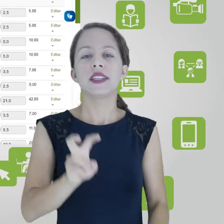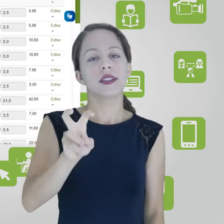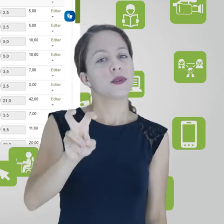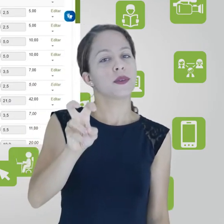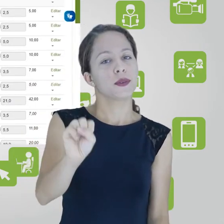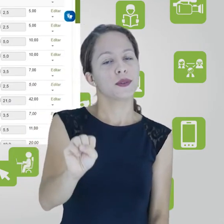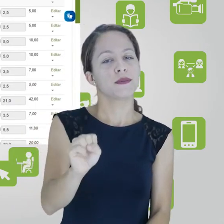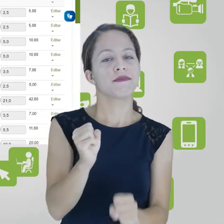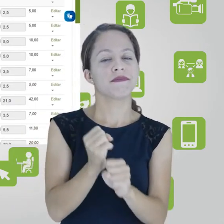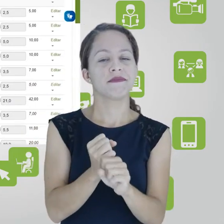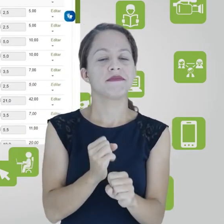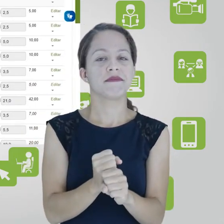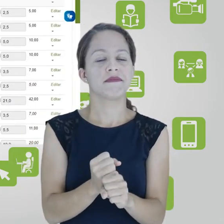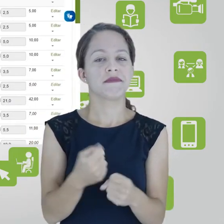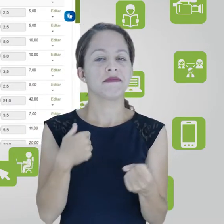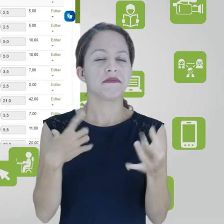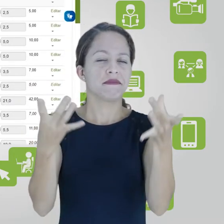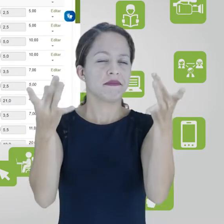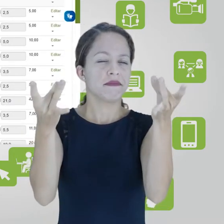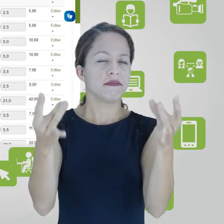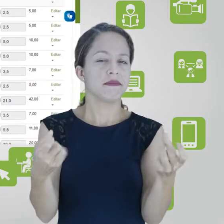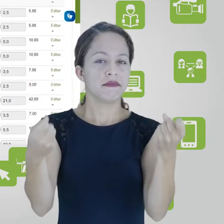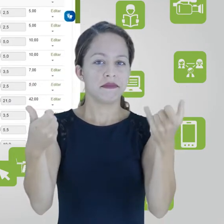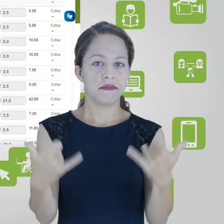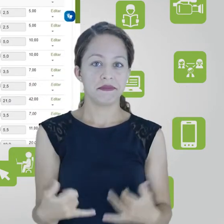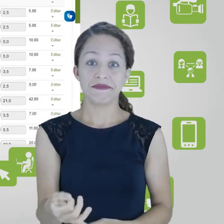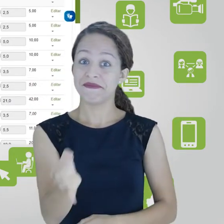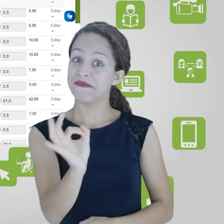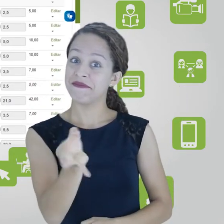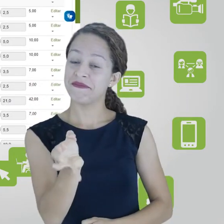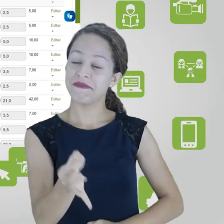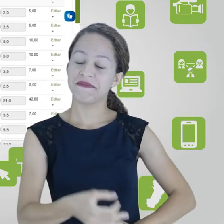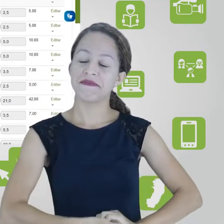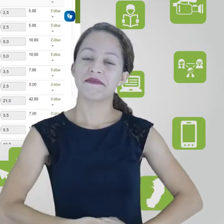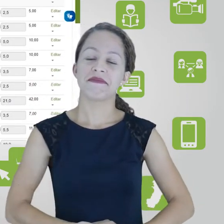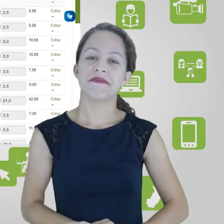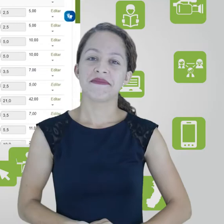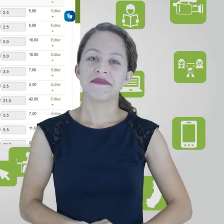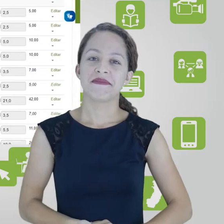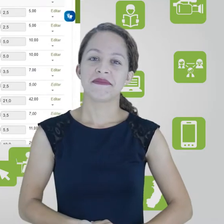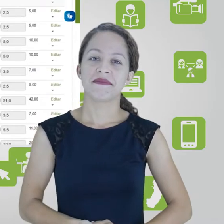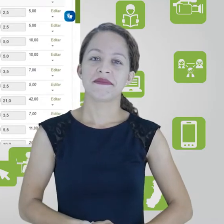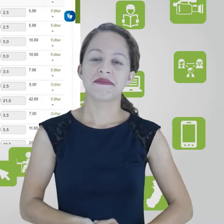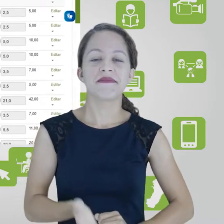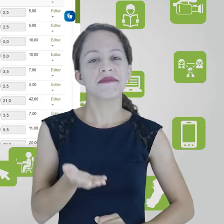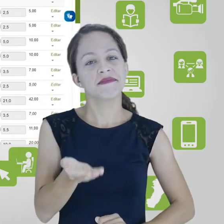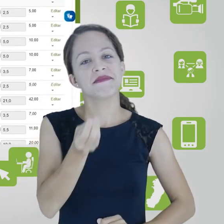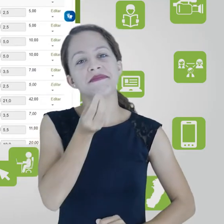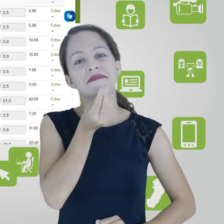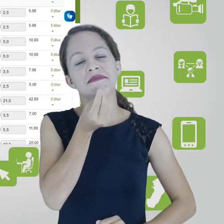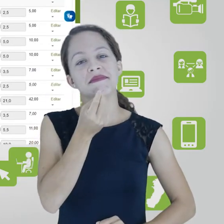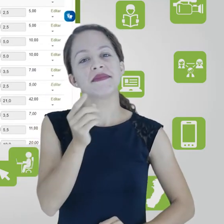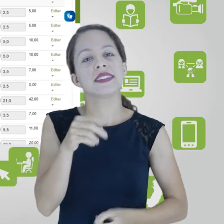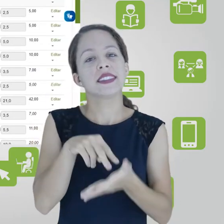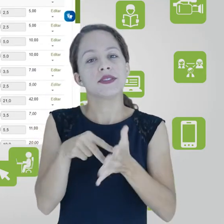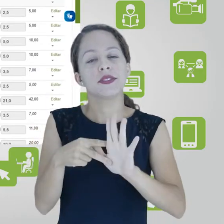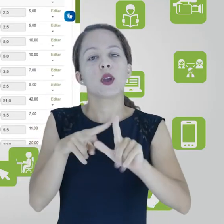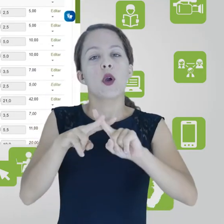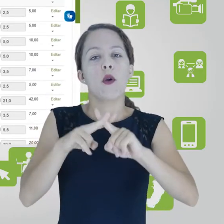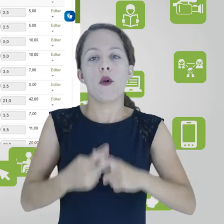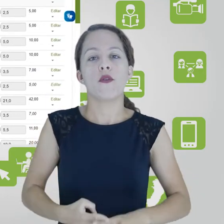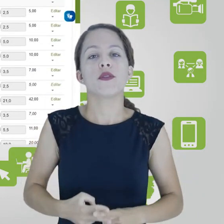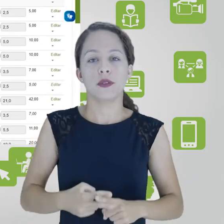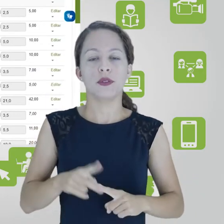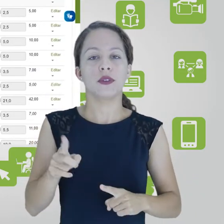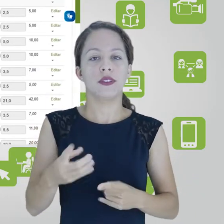valor? 58 pontos, que eu vou especificar aqui. Certo? Então, essa